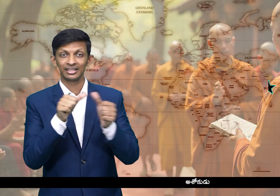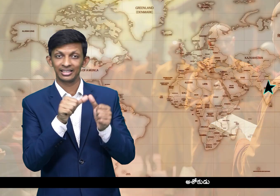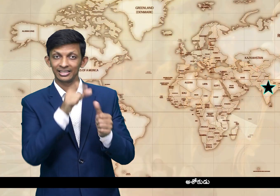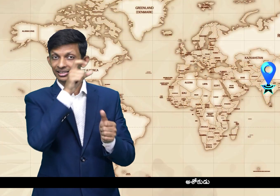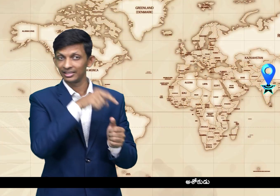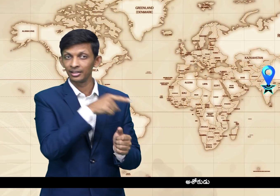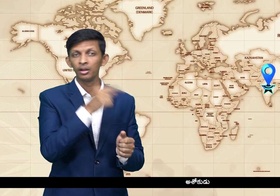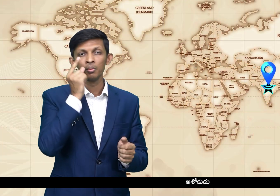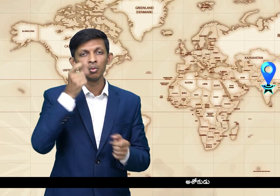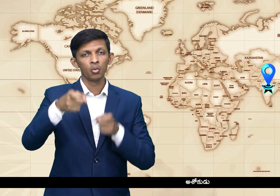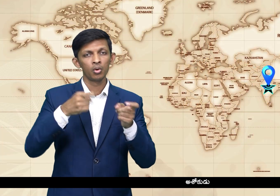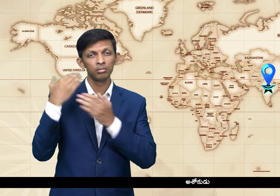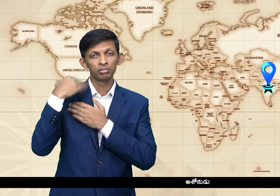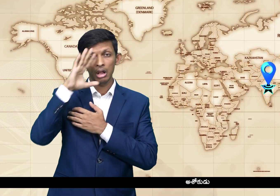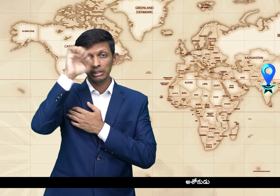అశోకుడు